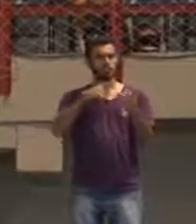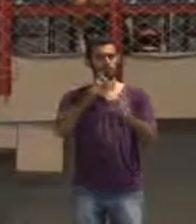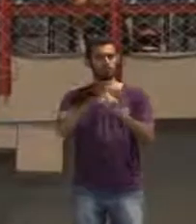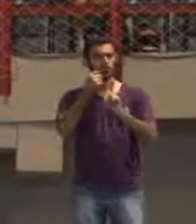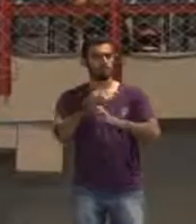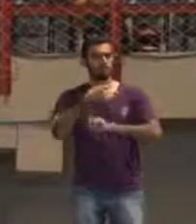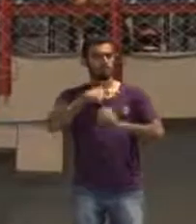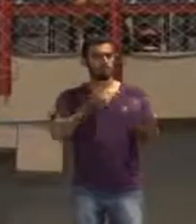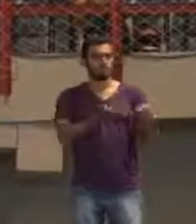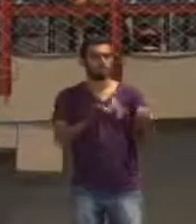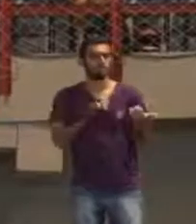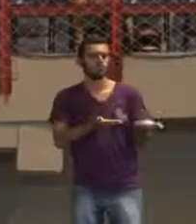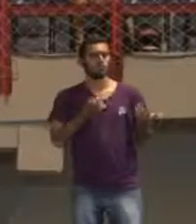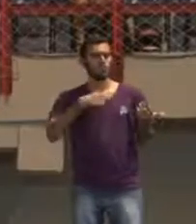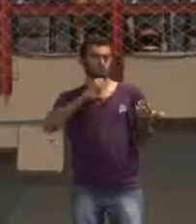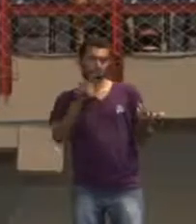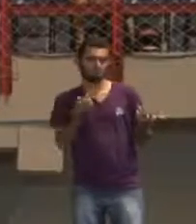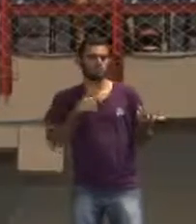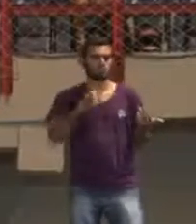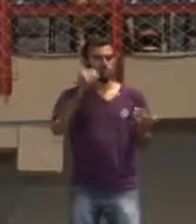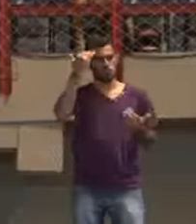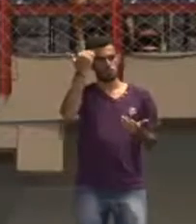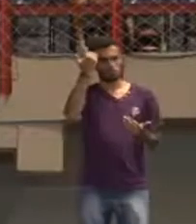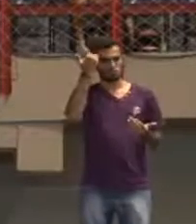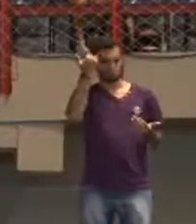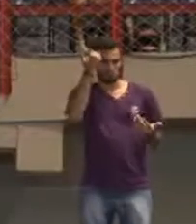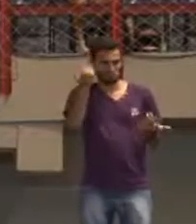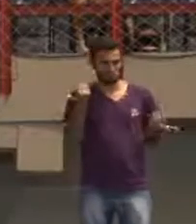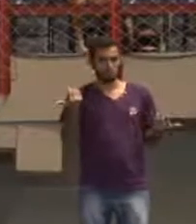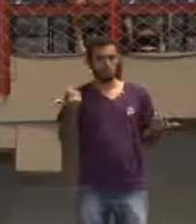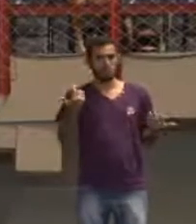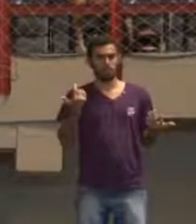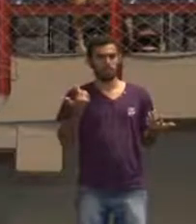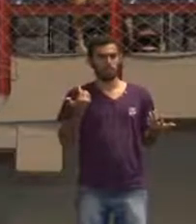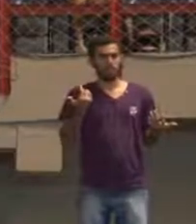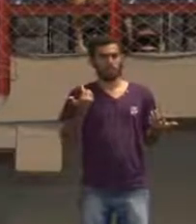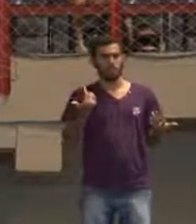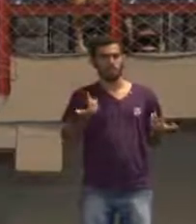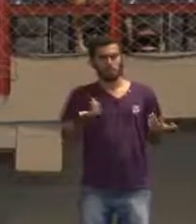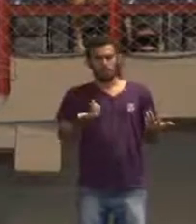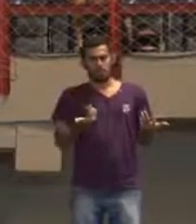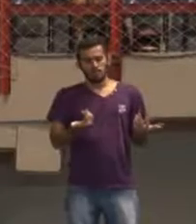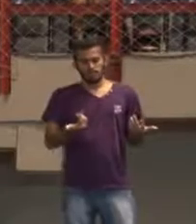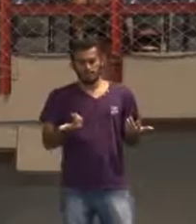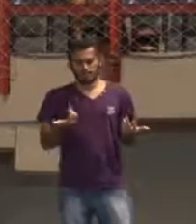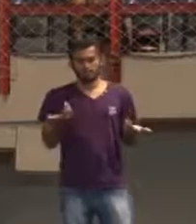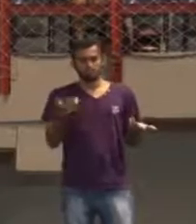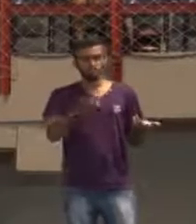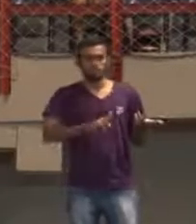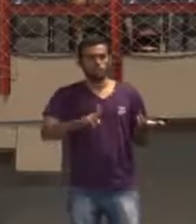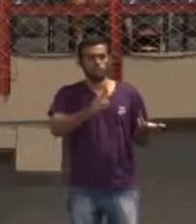sociedade, jovem ou adolescente, uso